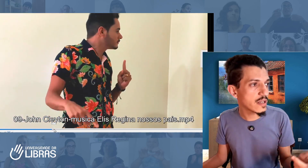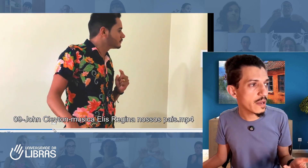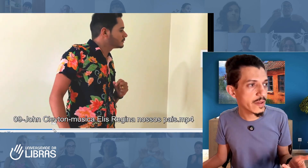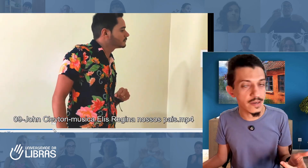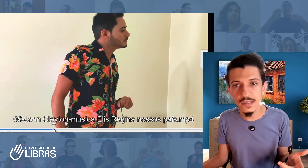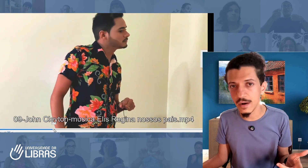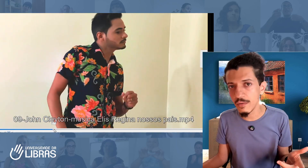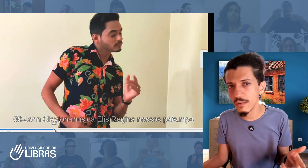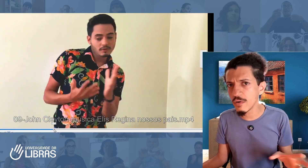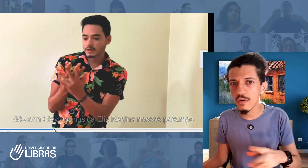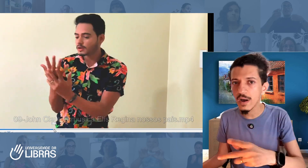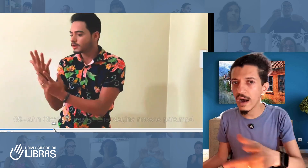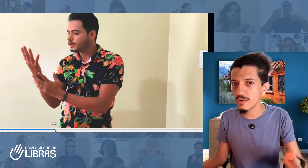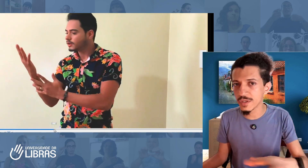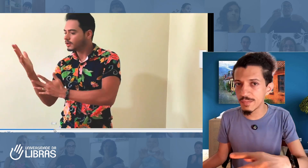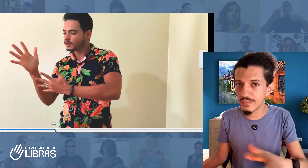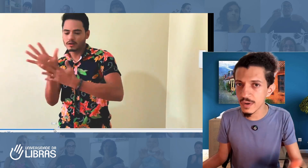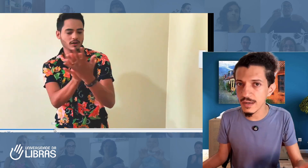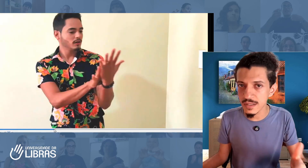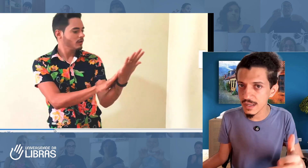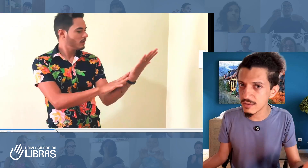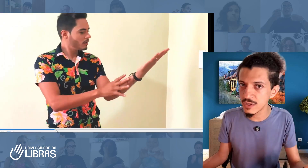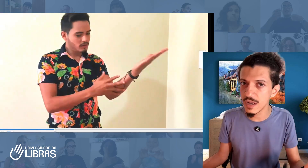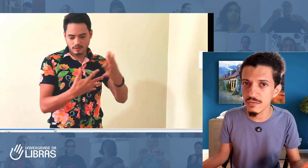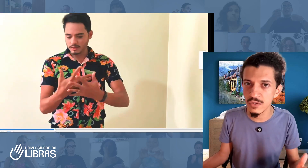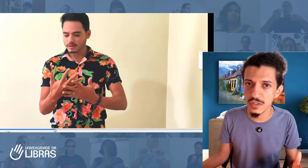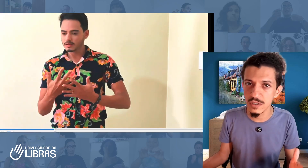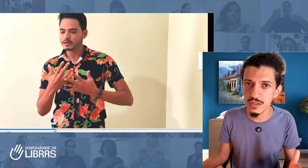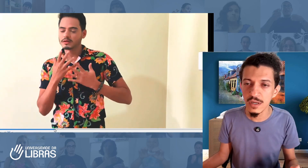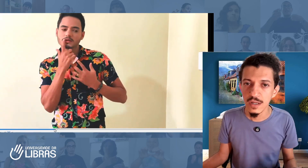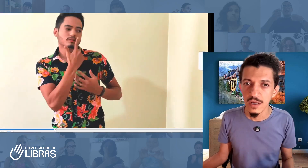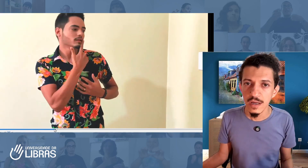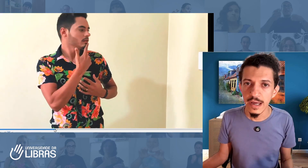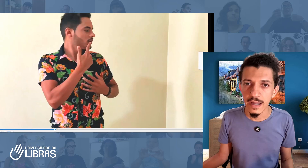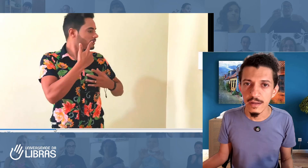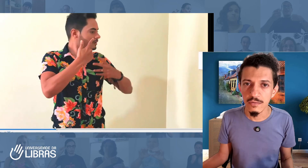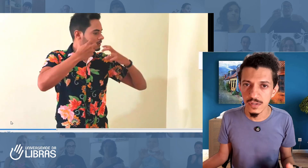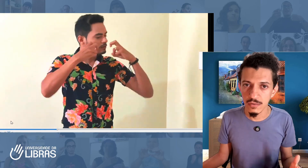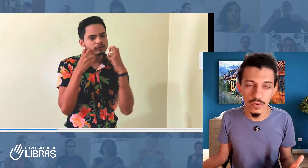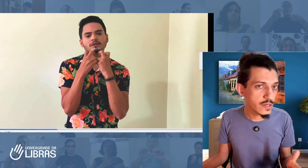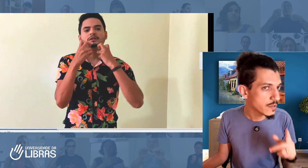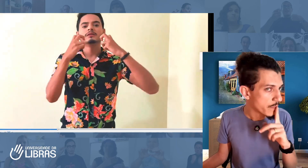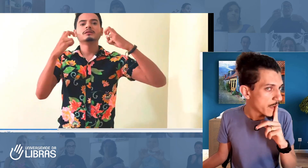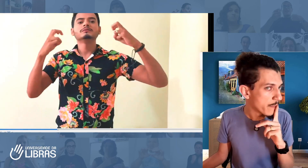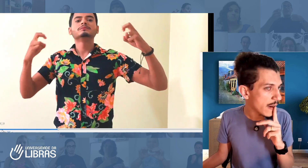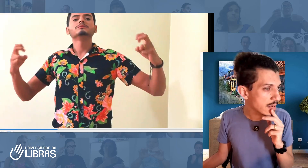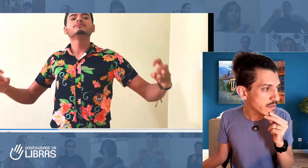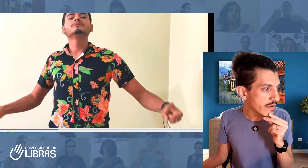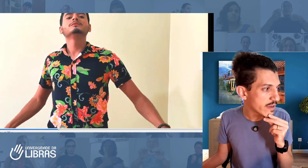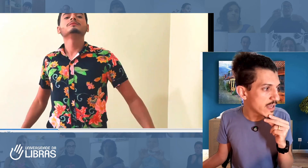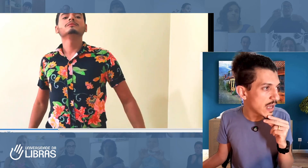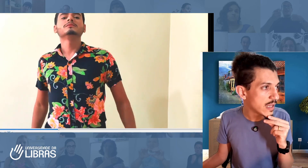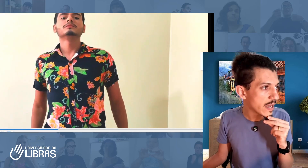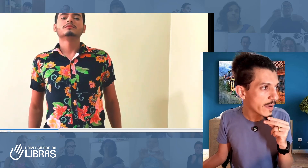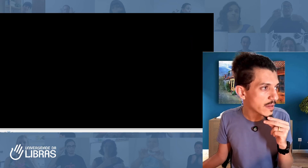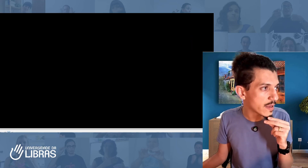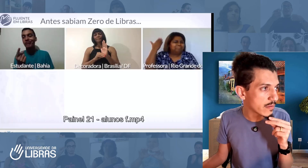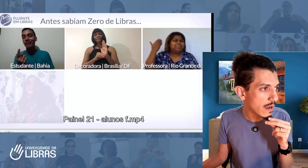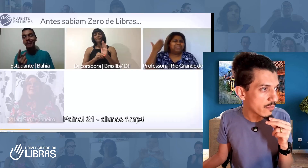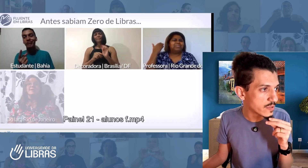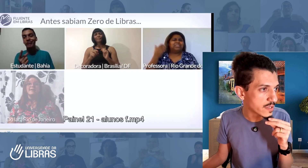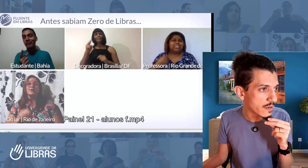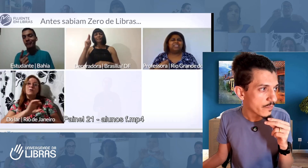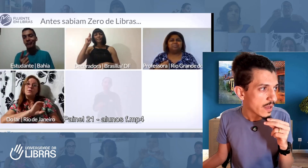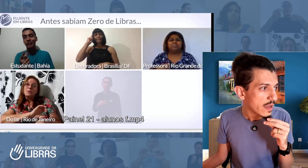fazendo a interpretação. Eu não vou colocar áudio aqui por causa da questão de direitos dos autores, mas você vai ver aqui ele interpretando